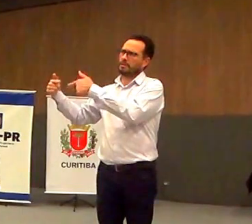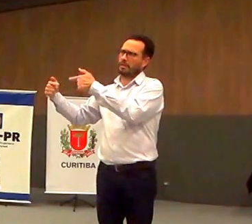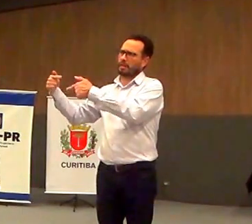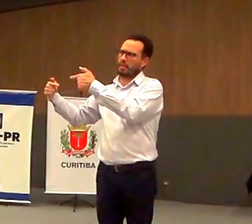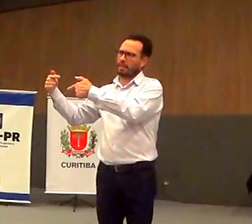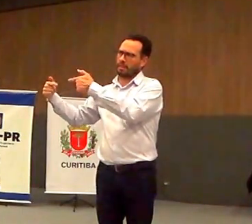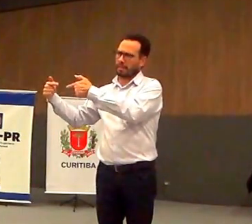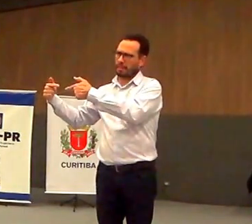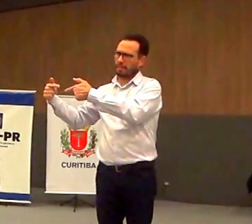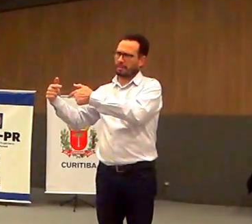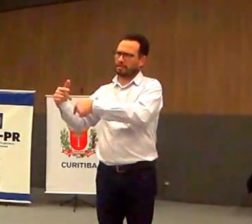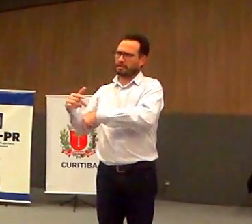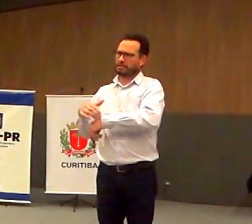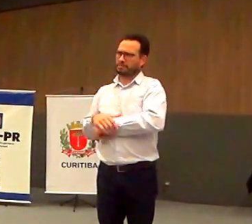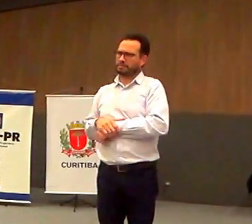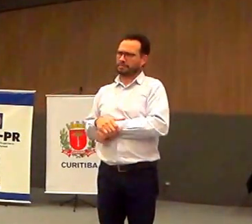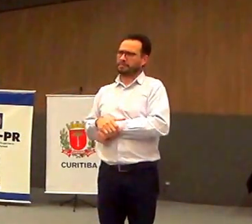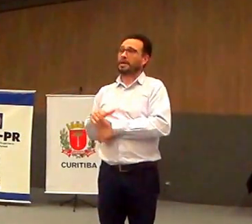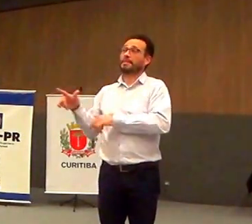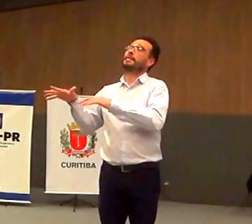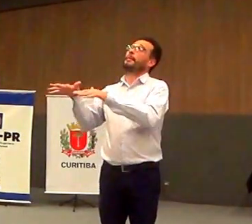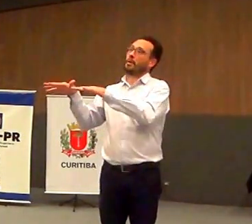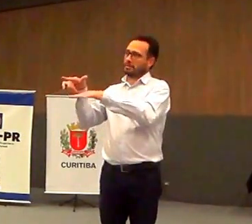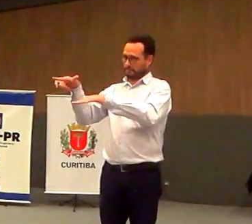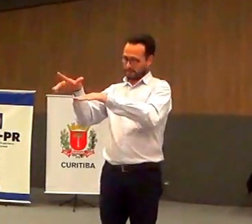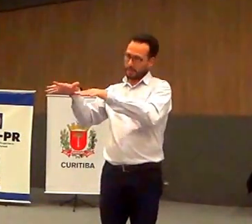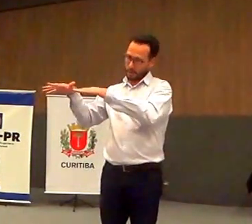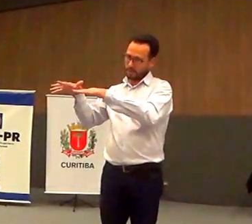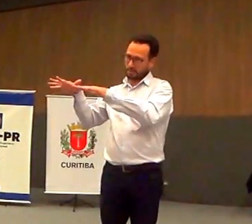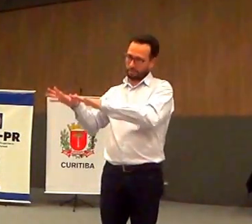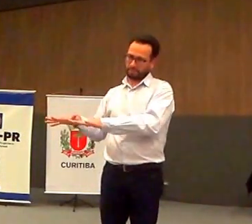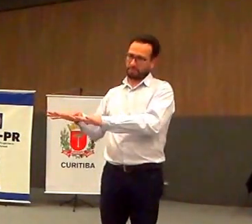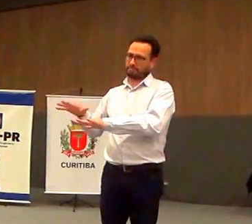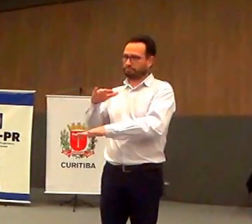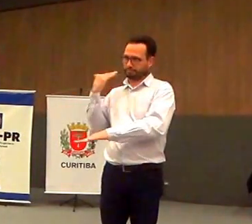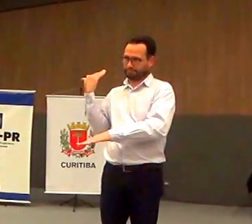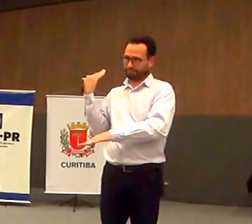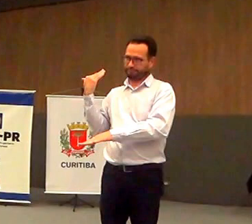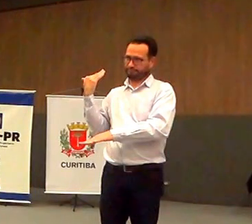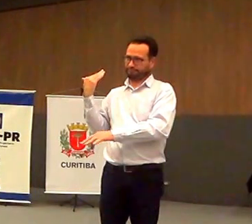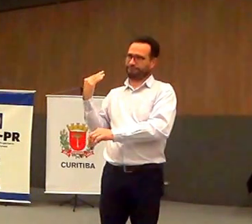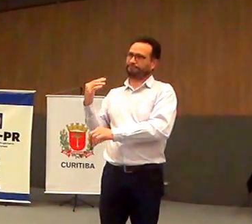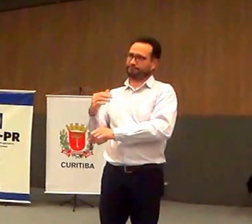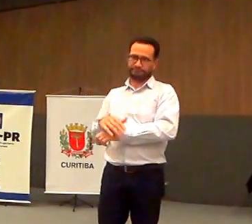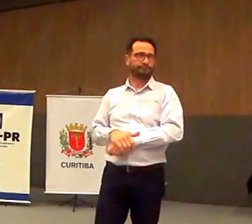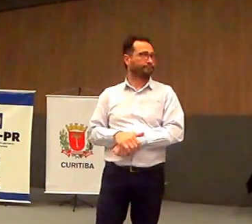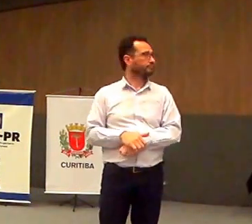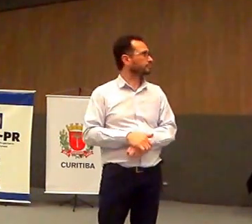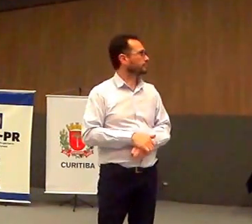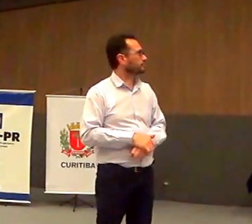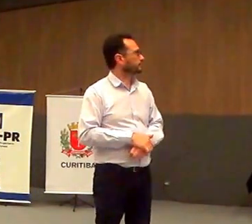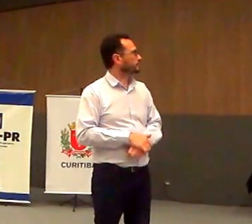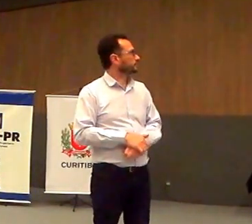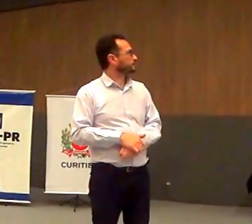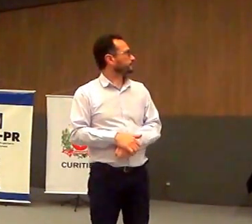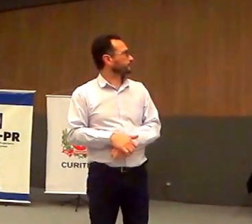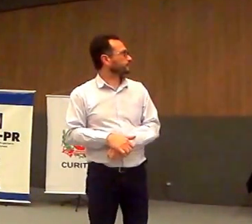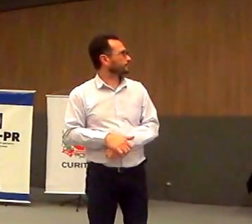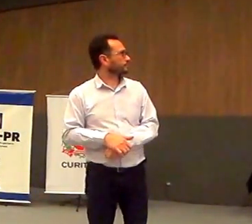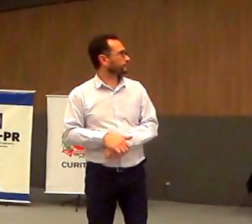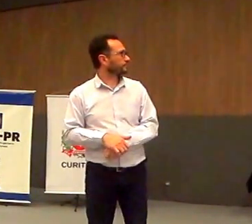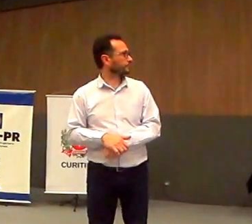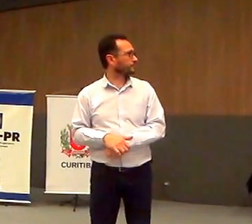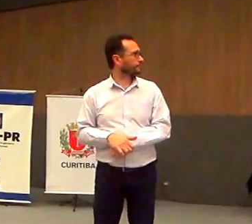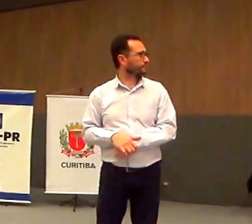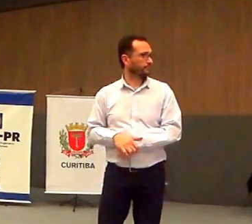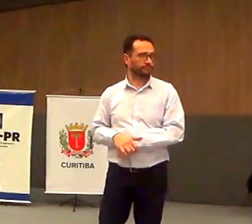que elas se sintam mais saudáveis e integradas em suas famílias e comunidades. Como a deputada